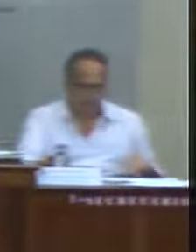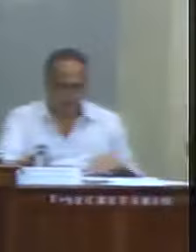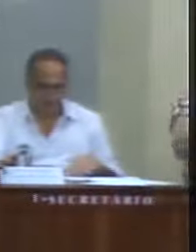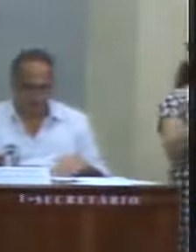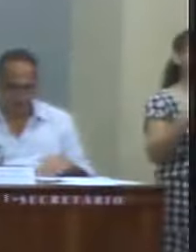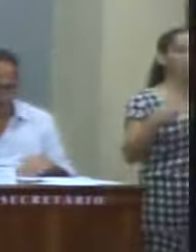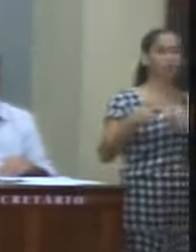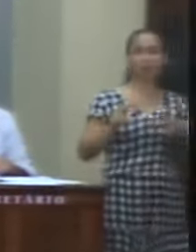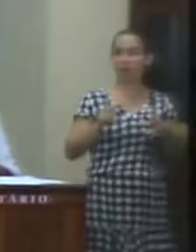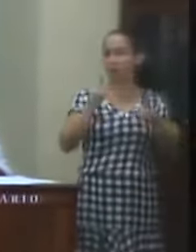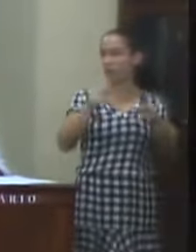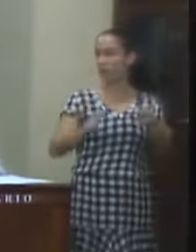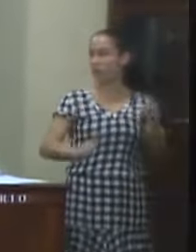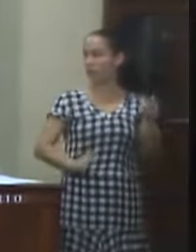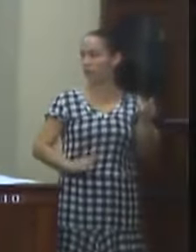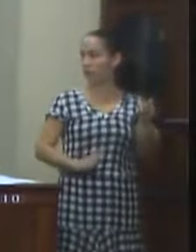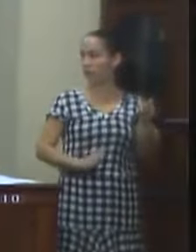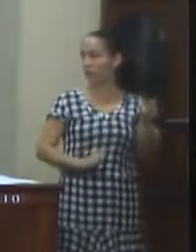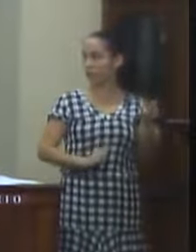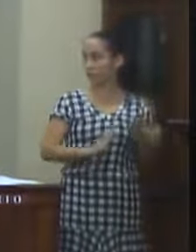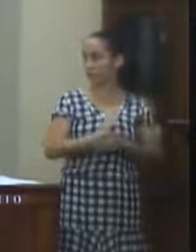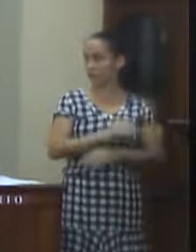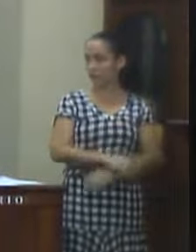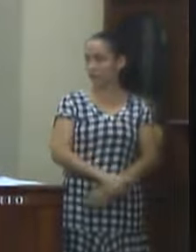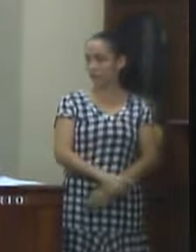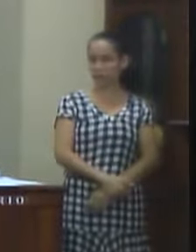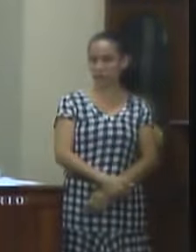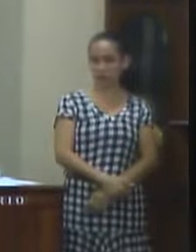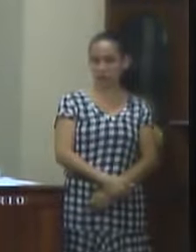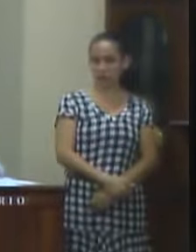vereadores que permanecerem como estão, aprovado.